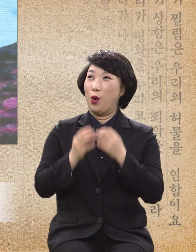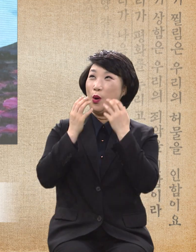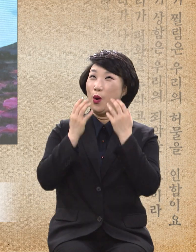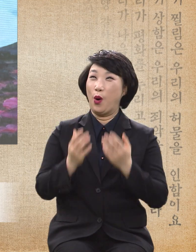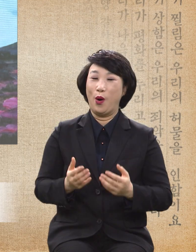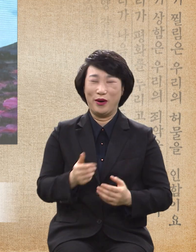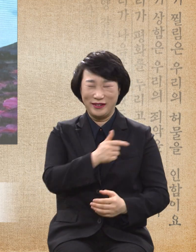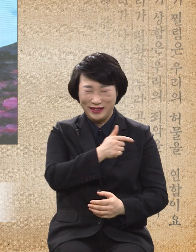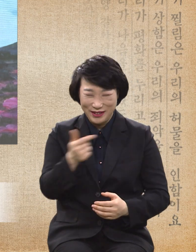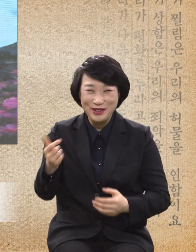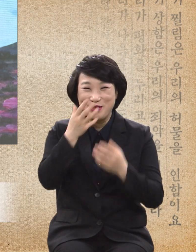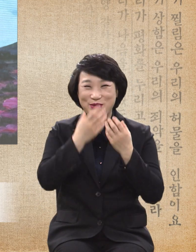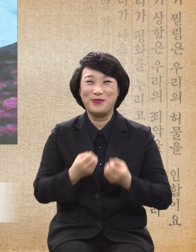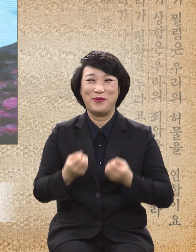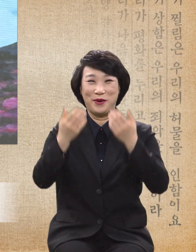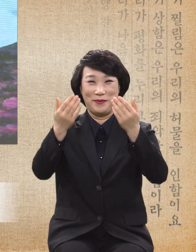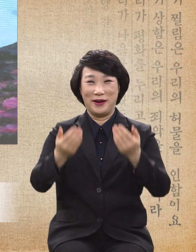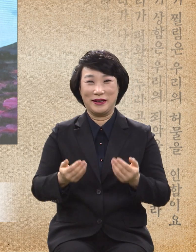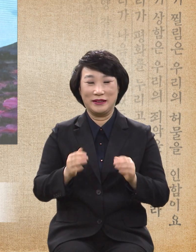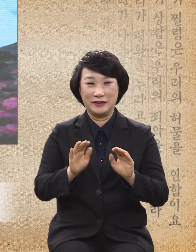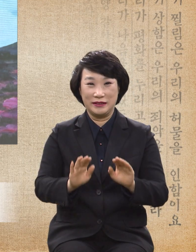어마어마한 축복입니다.